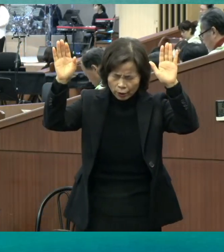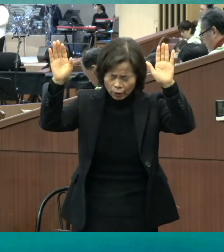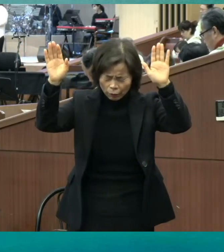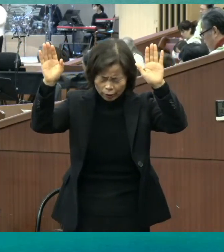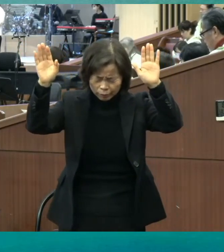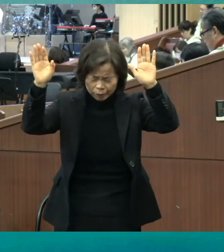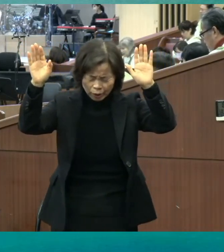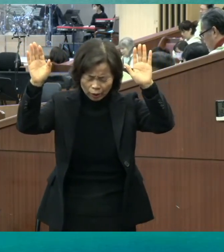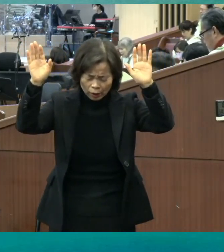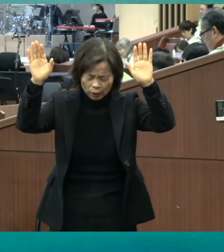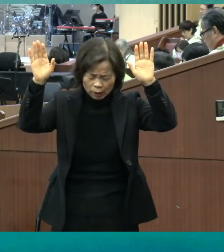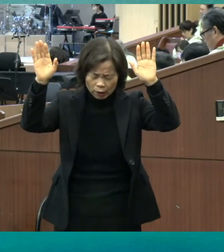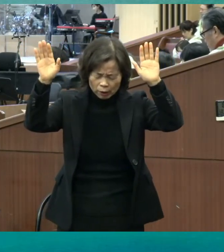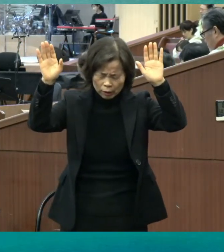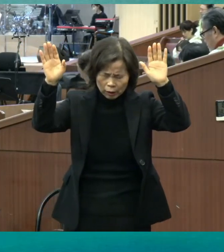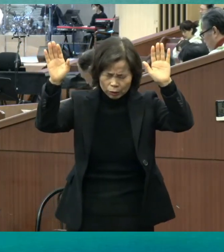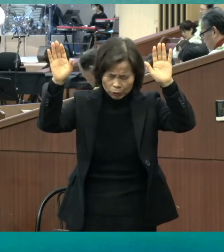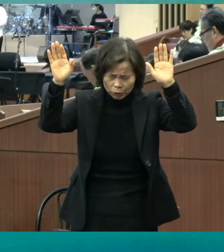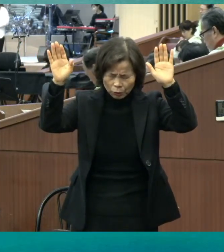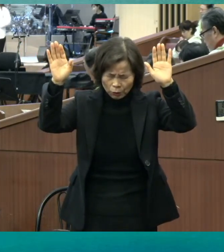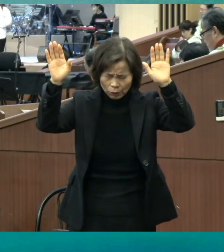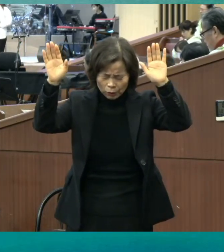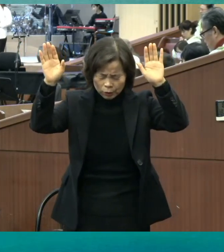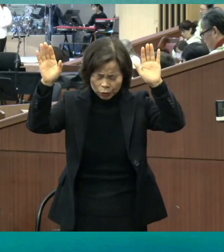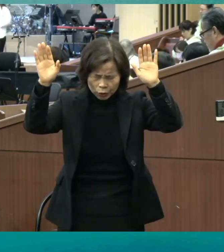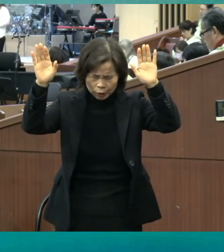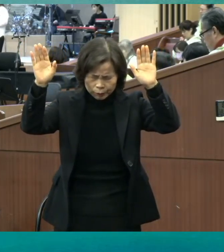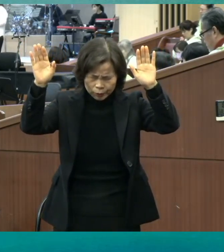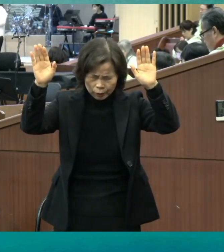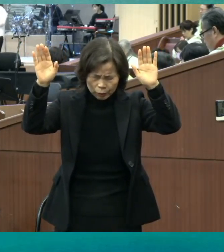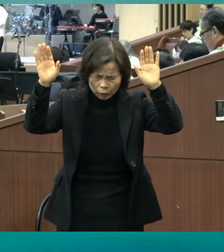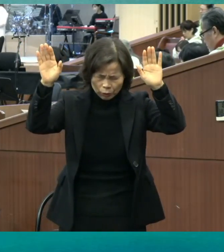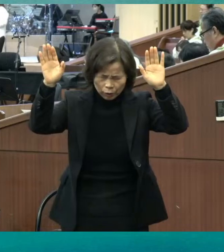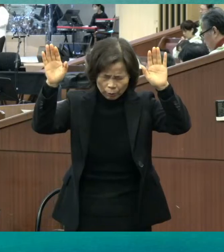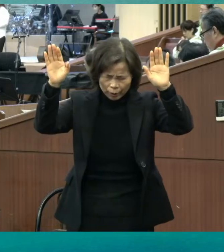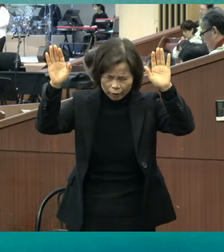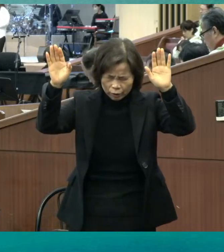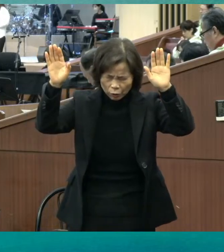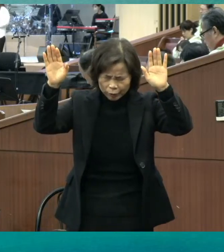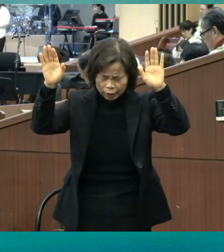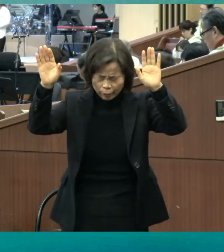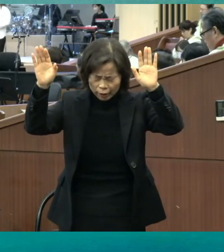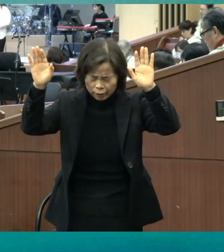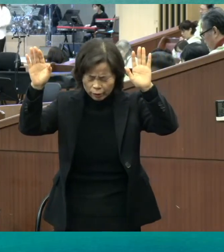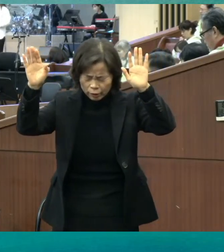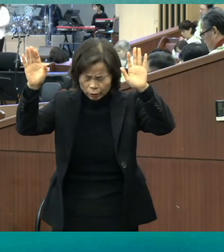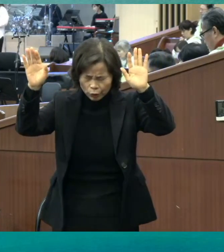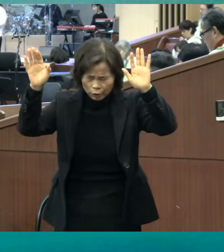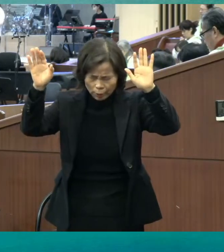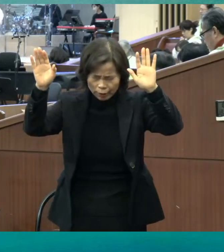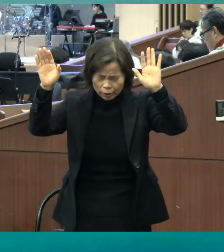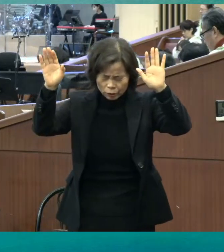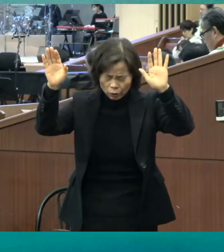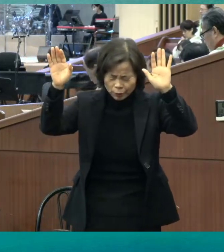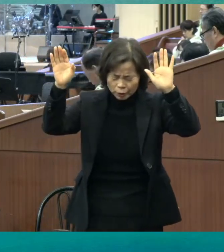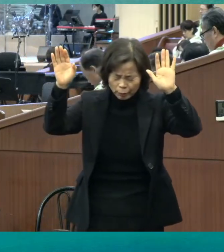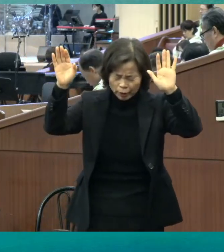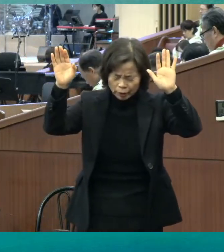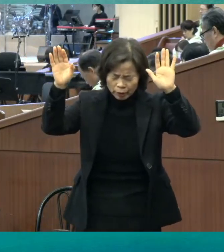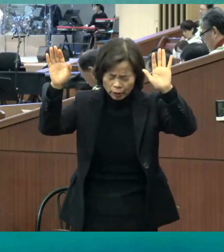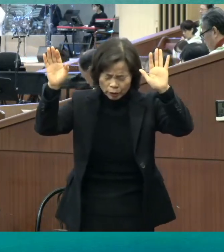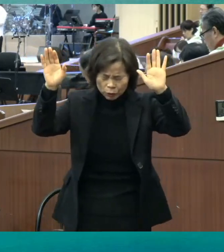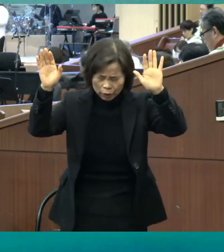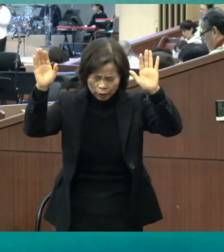살아계신 하나님 오늘도 하나님 정전에 나와 하나님 이름을 찬양하며 고백하는 주의 백성들을